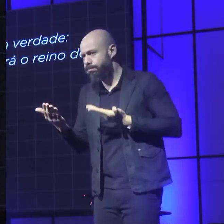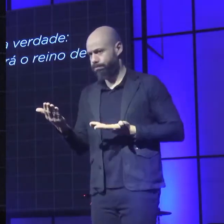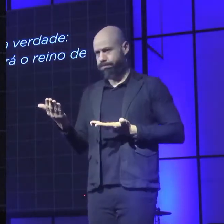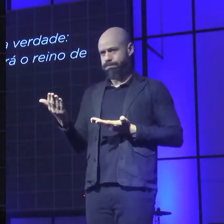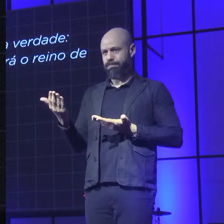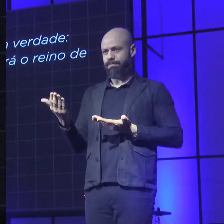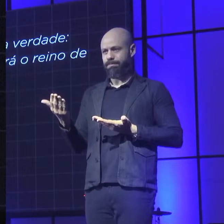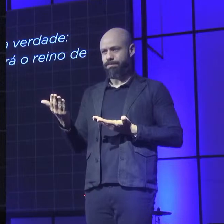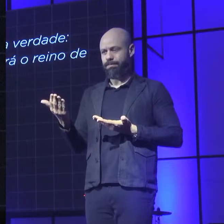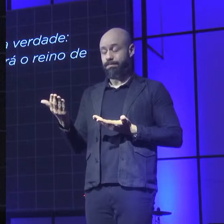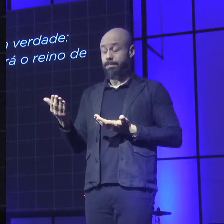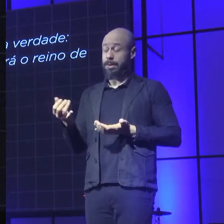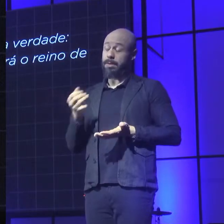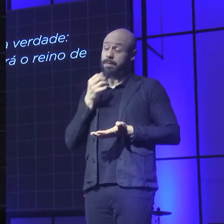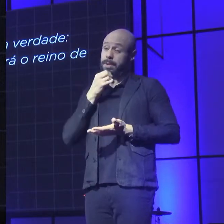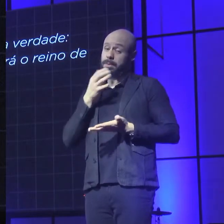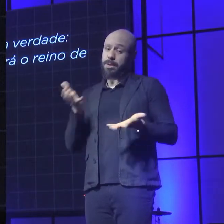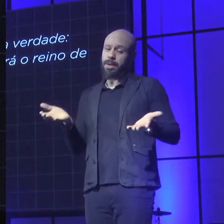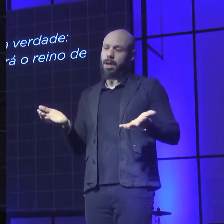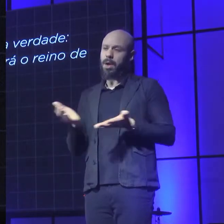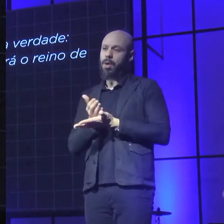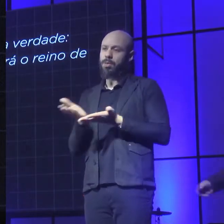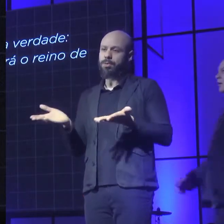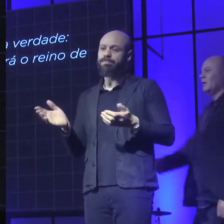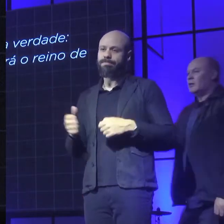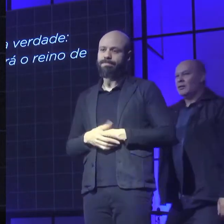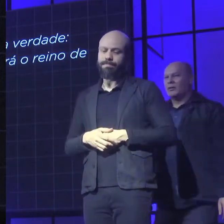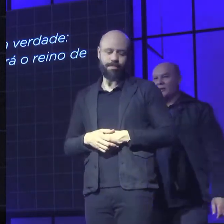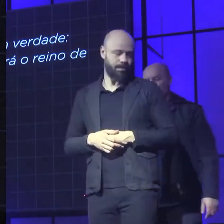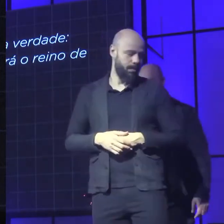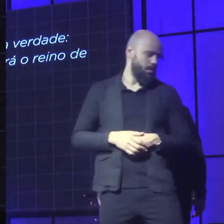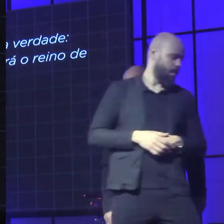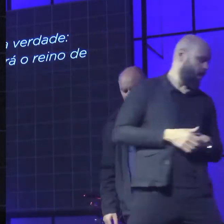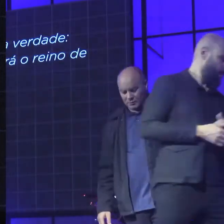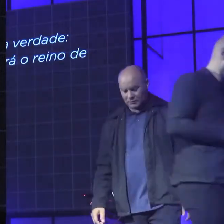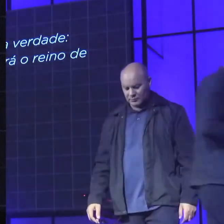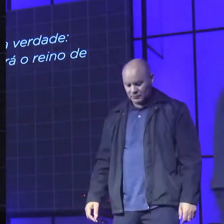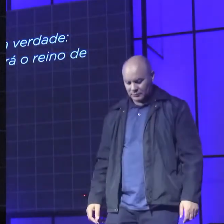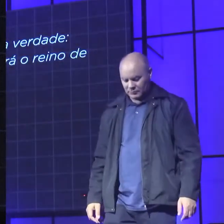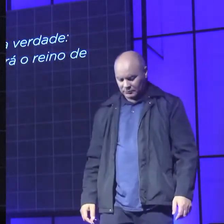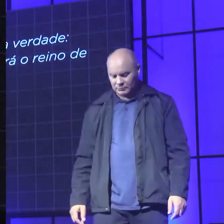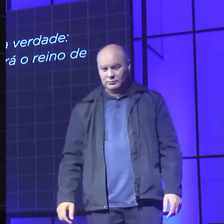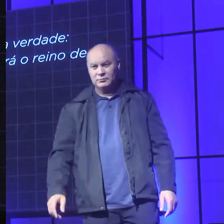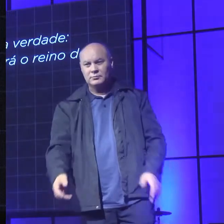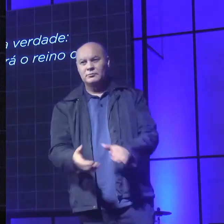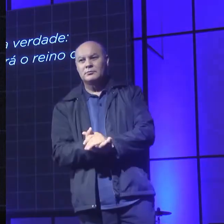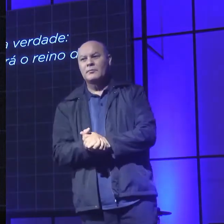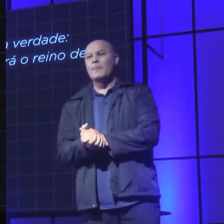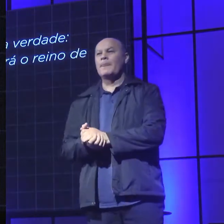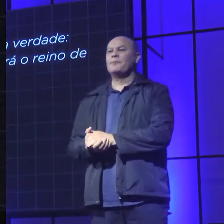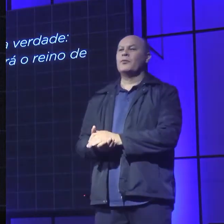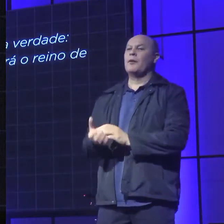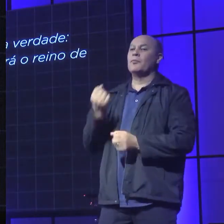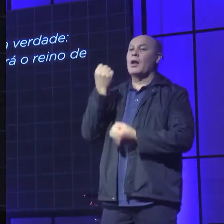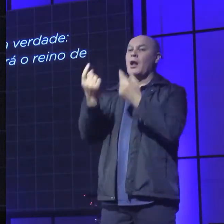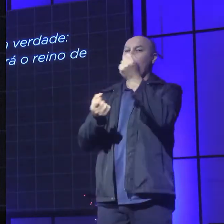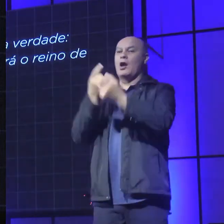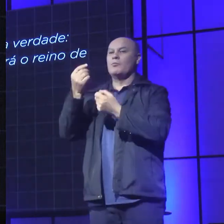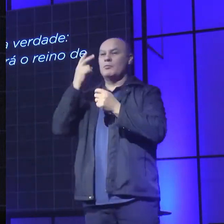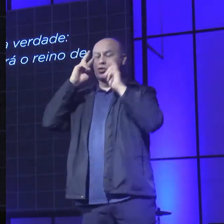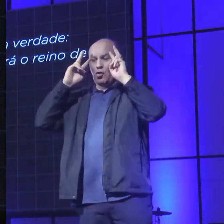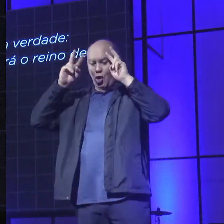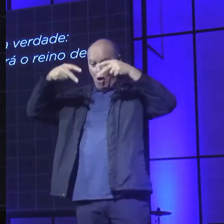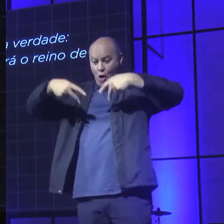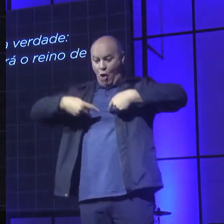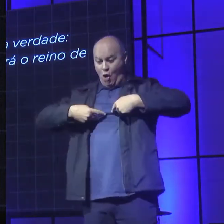Infelizmente, alguns talvez gostam do que veem. Alguns olham para o espelho e diriam